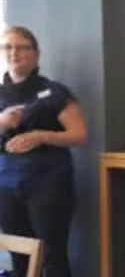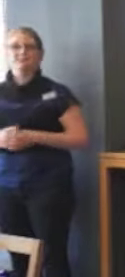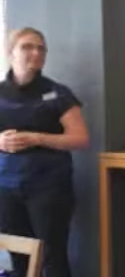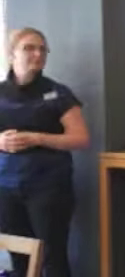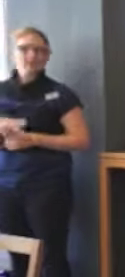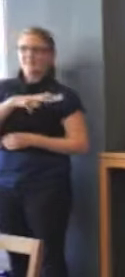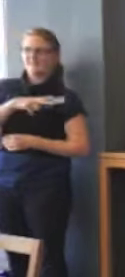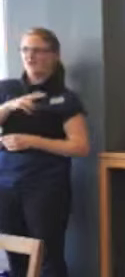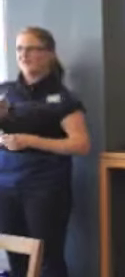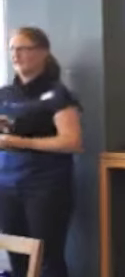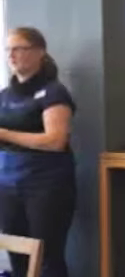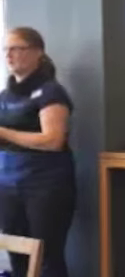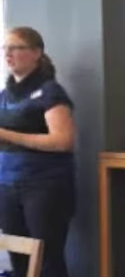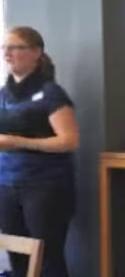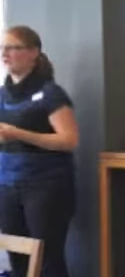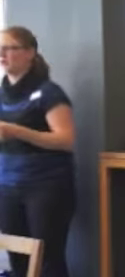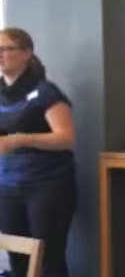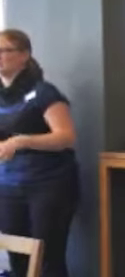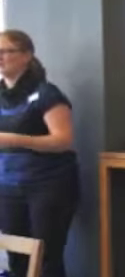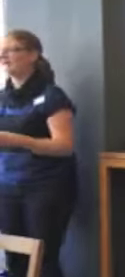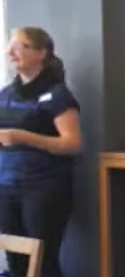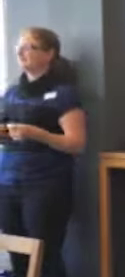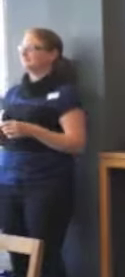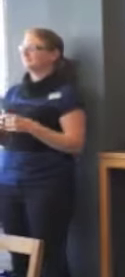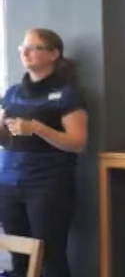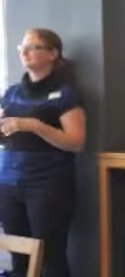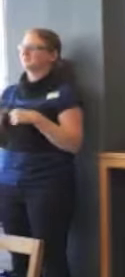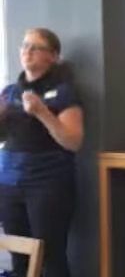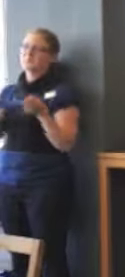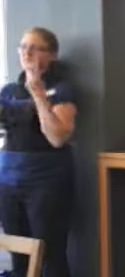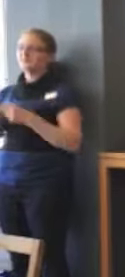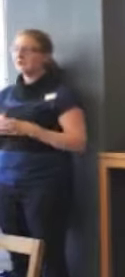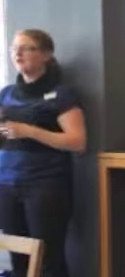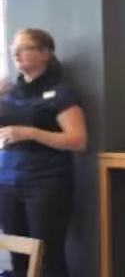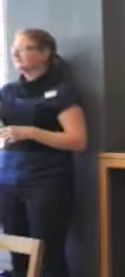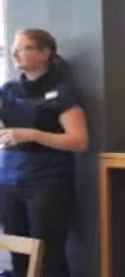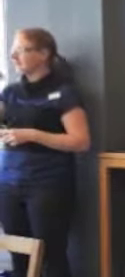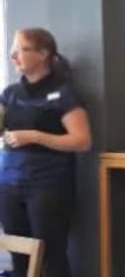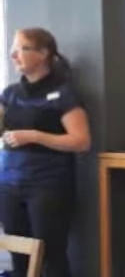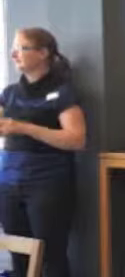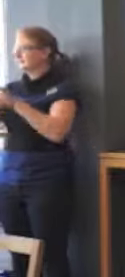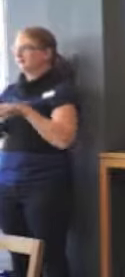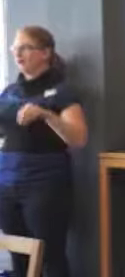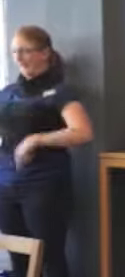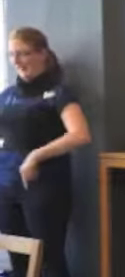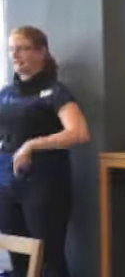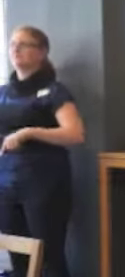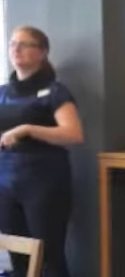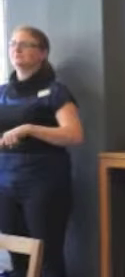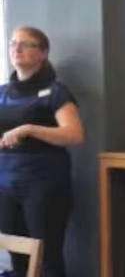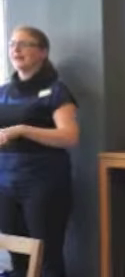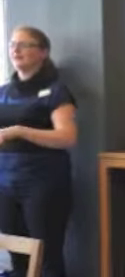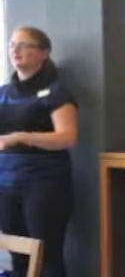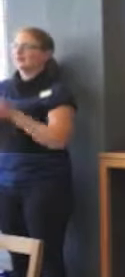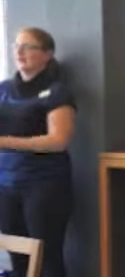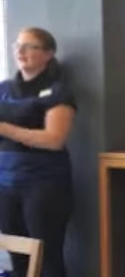Privat eller totalt? Ja, överhuvudtaget. Jag ser fram emot i sommar att resultatet av det här seminariet blir att jag får lite extra jobb med